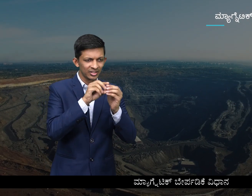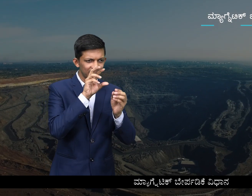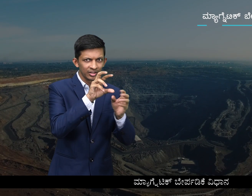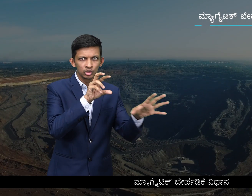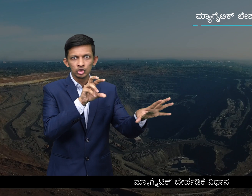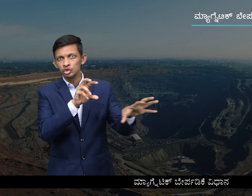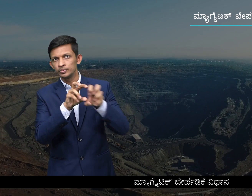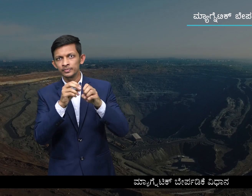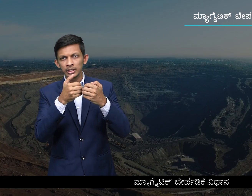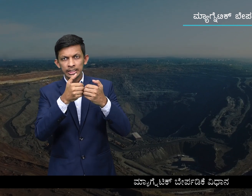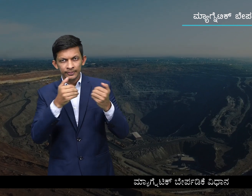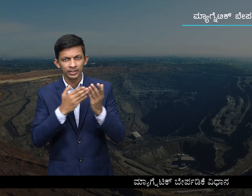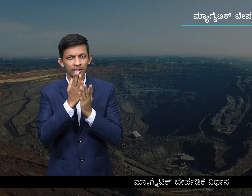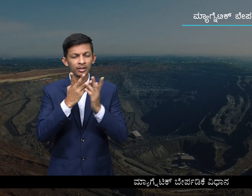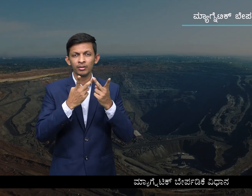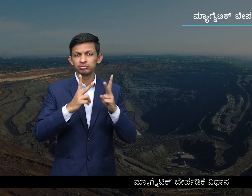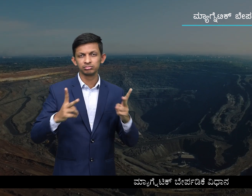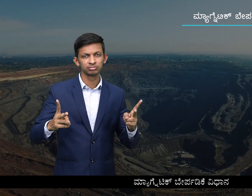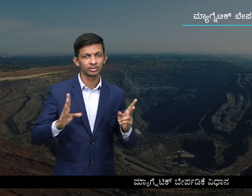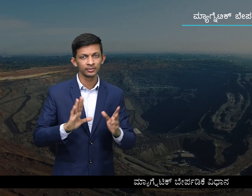ಮ್ಯಾಗ್ನೆಟಿಕ್ ಬೇರ್ಪಡಿಕೆ ವಿಧಾನ.